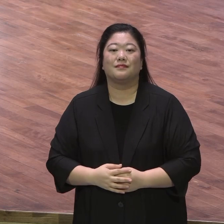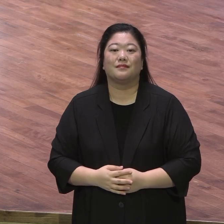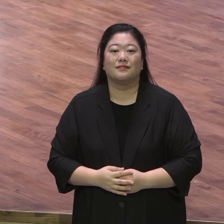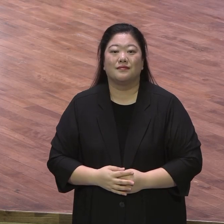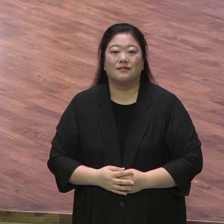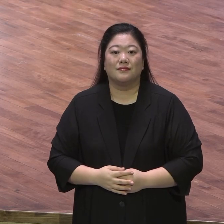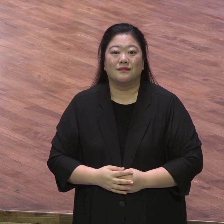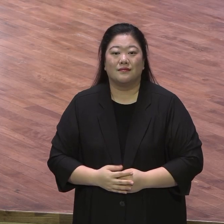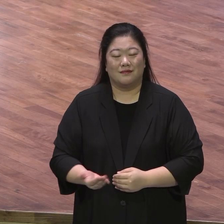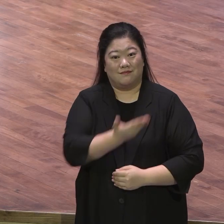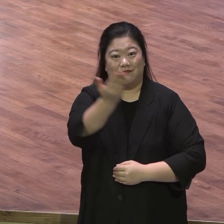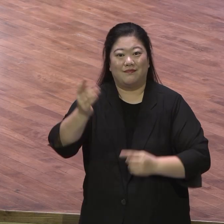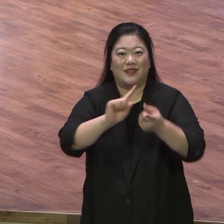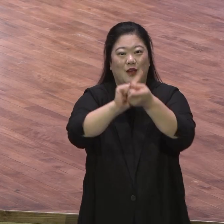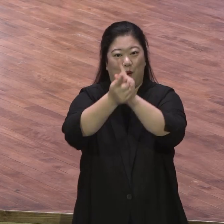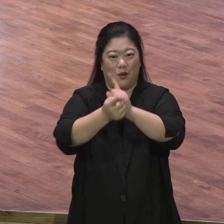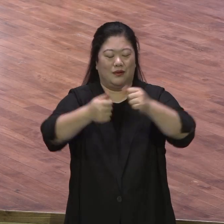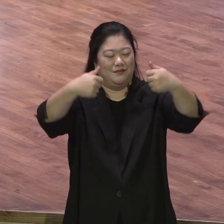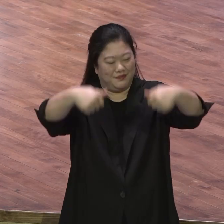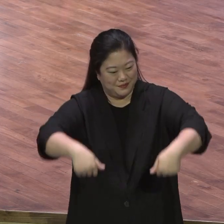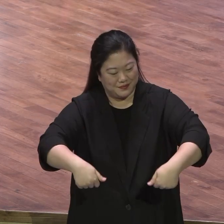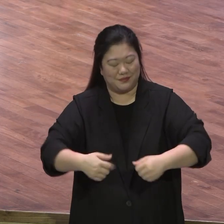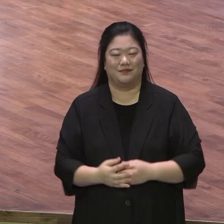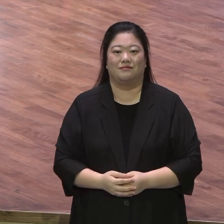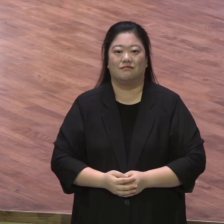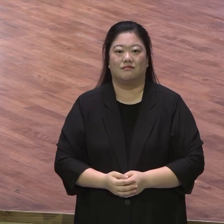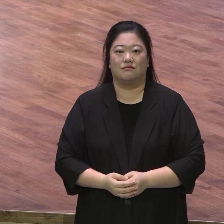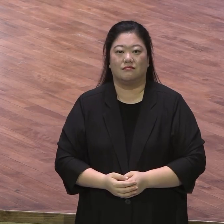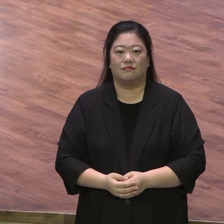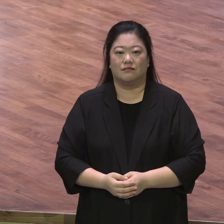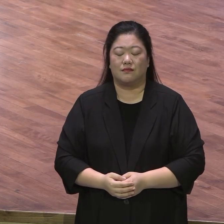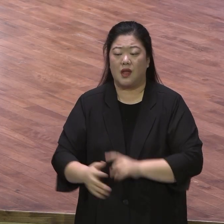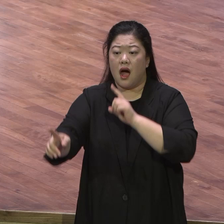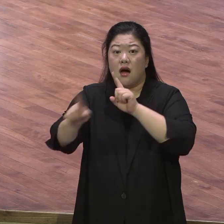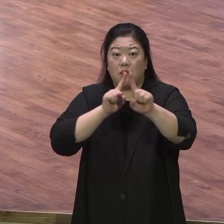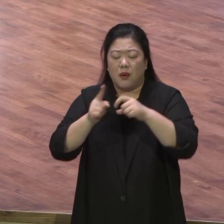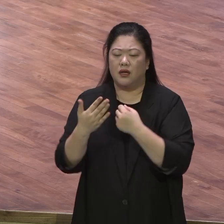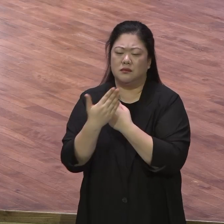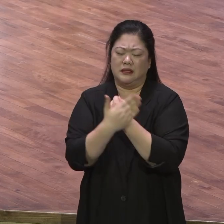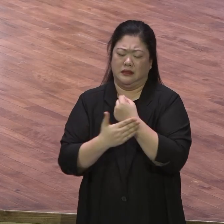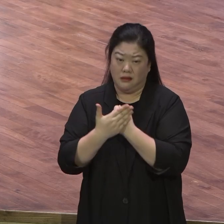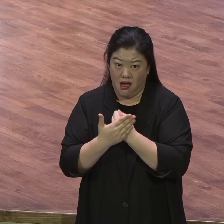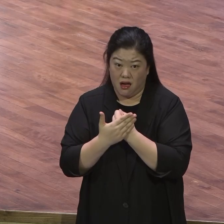어스루 우리 인사합시다. 말씀에 은혜 받으면 삽니다.